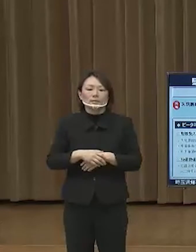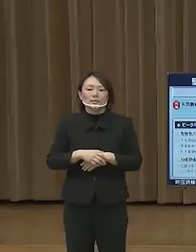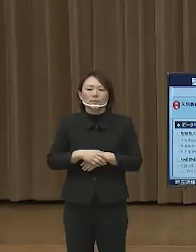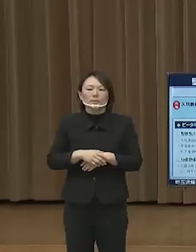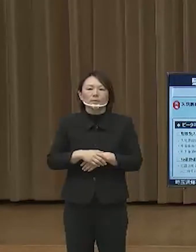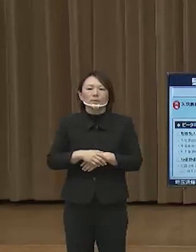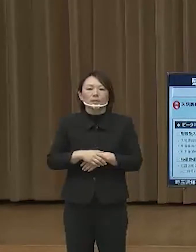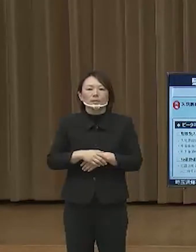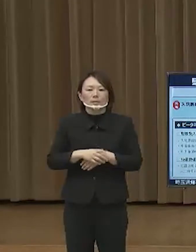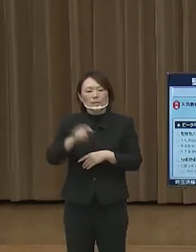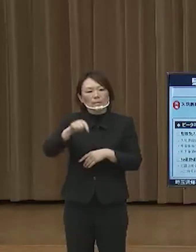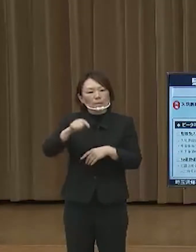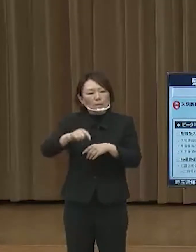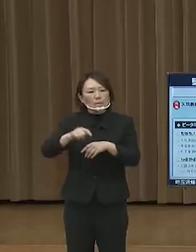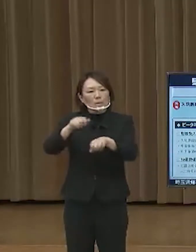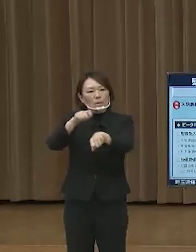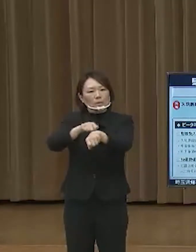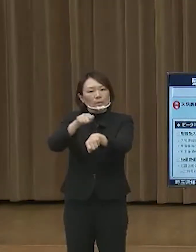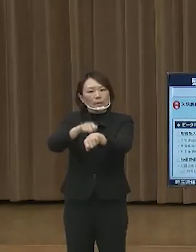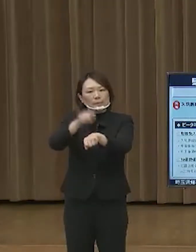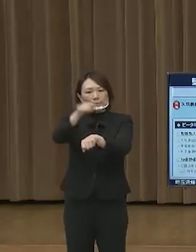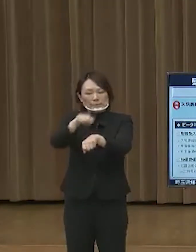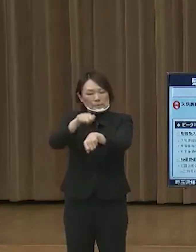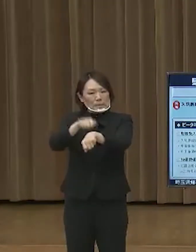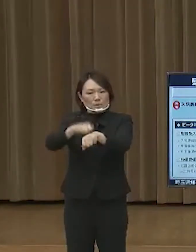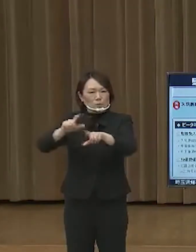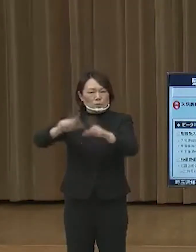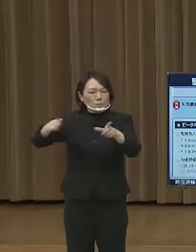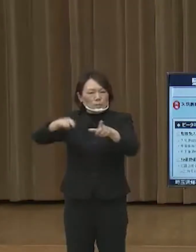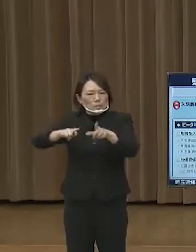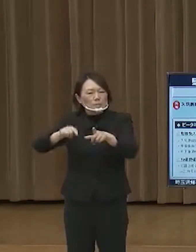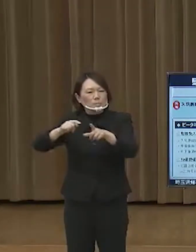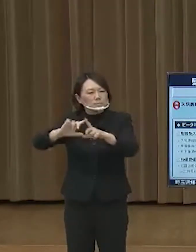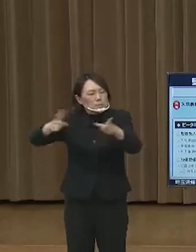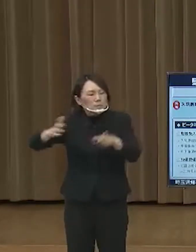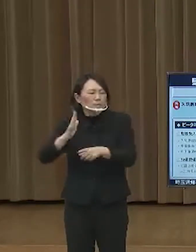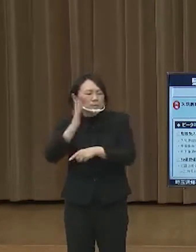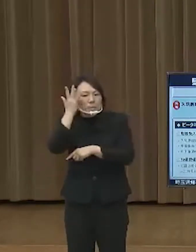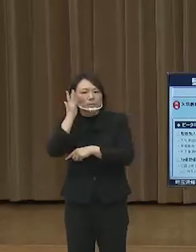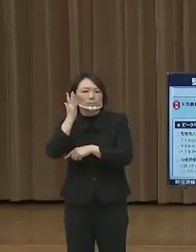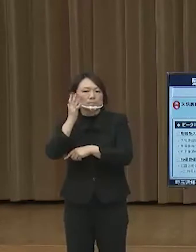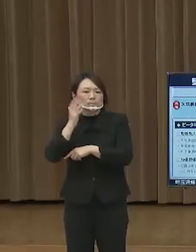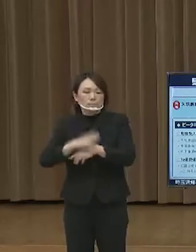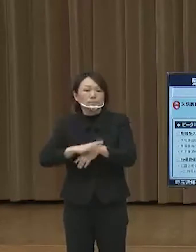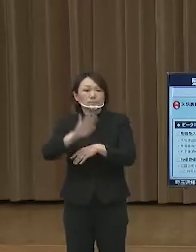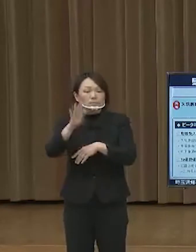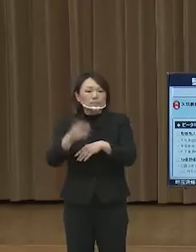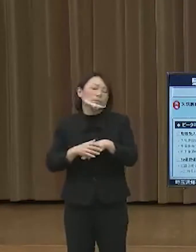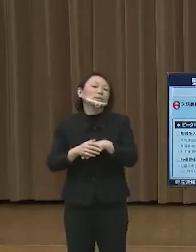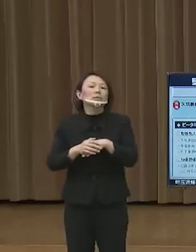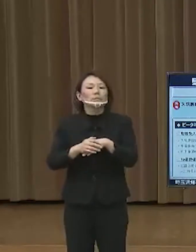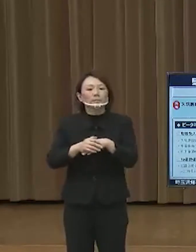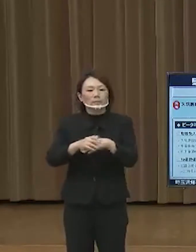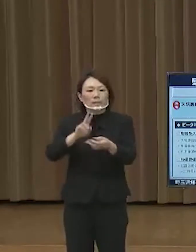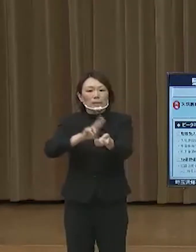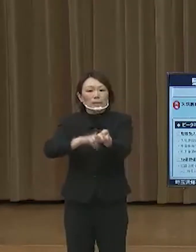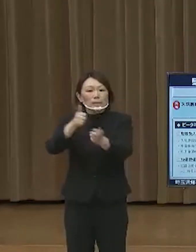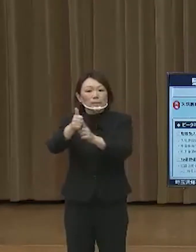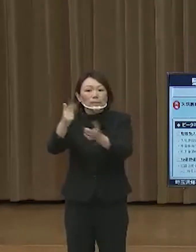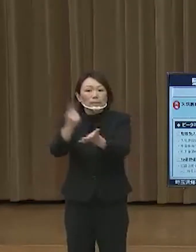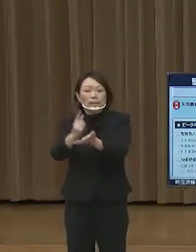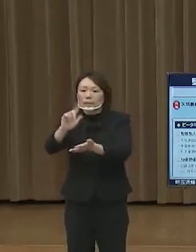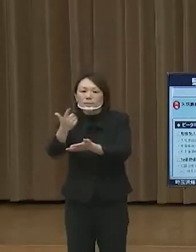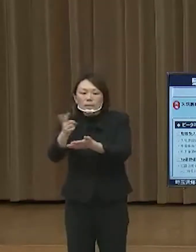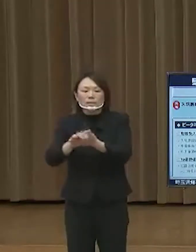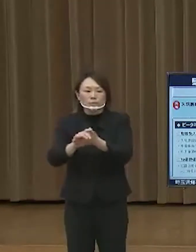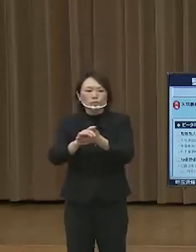れども、なかなか難しいと思います。他方でこれらの医者あるいはその医師だけではなくて検査などを含めるとさまざまな